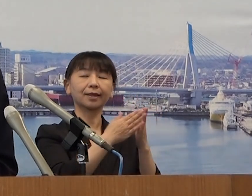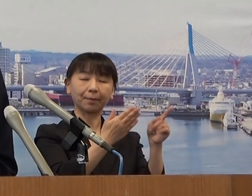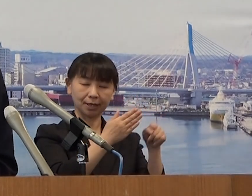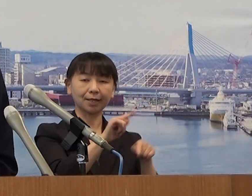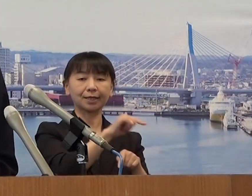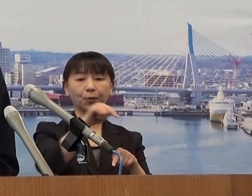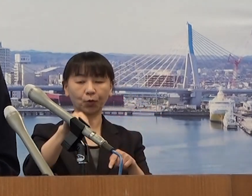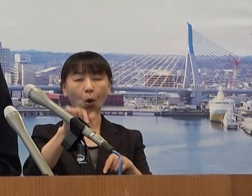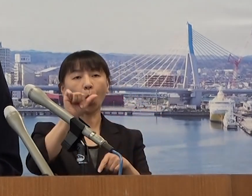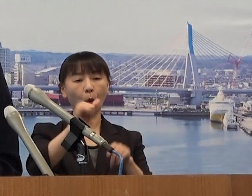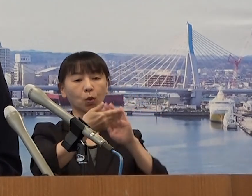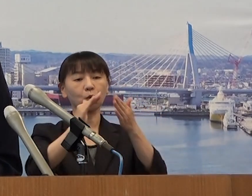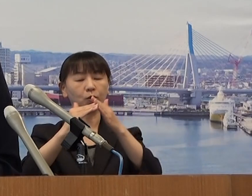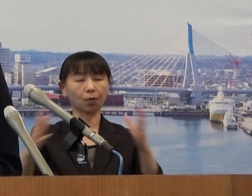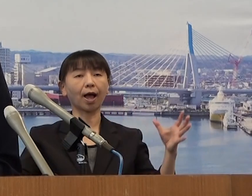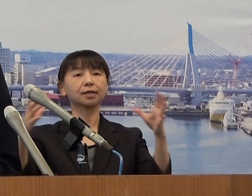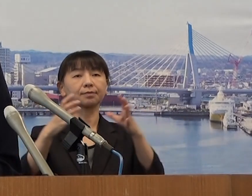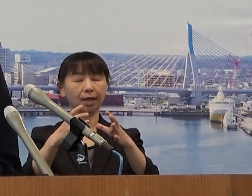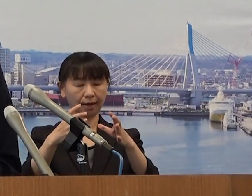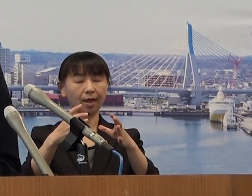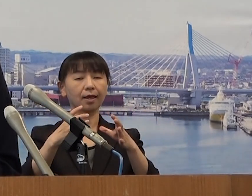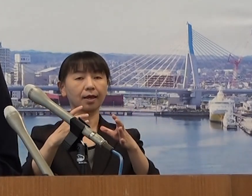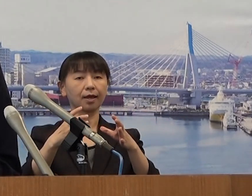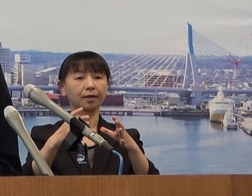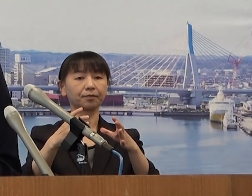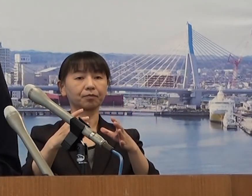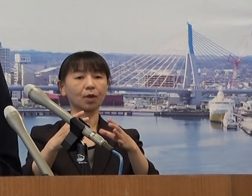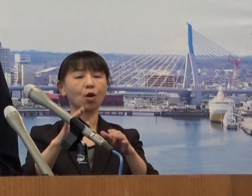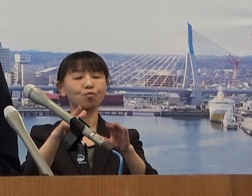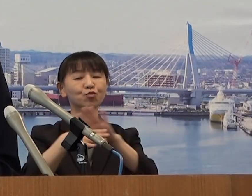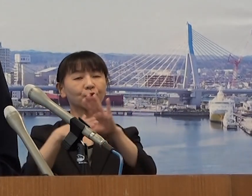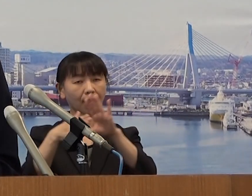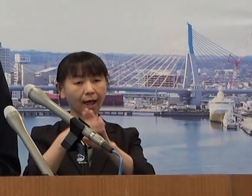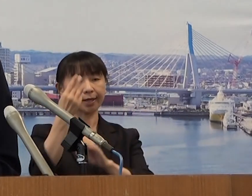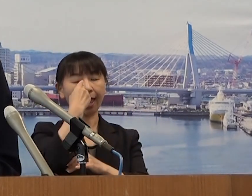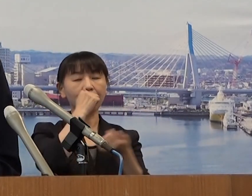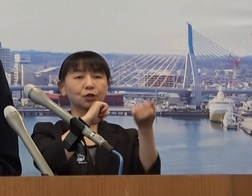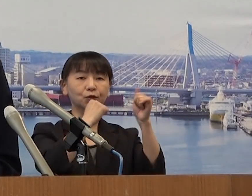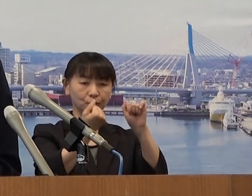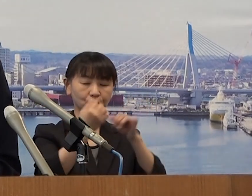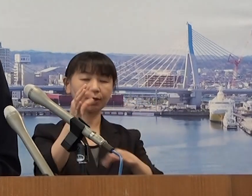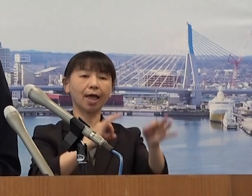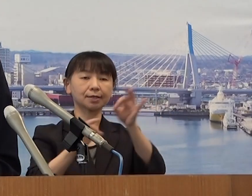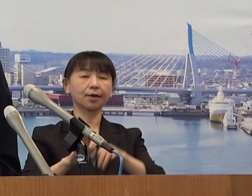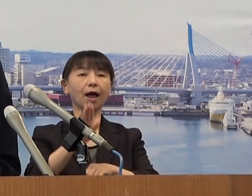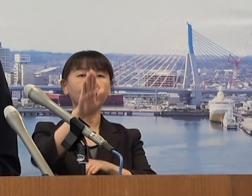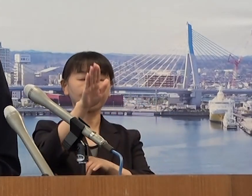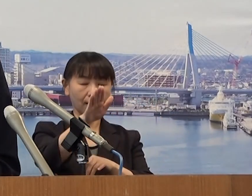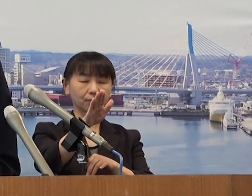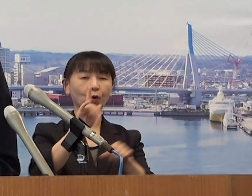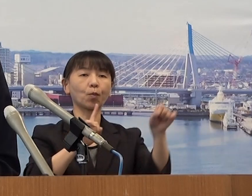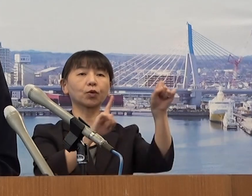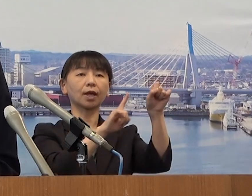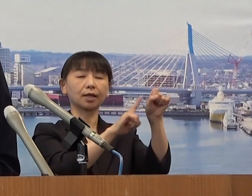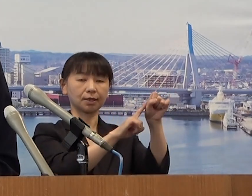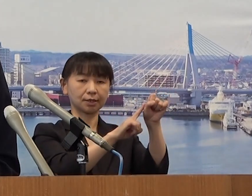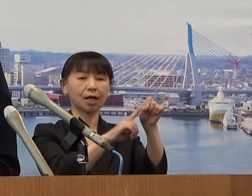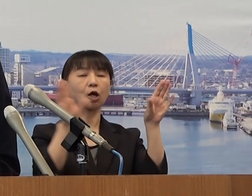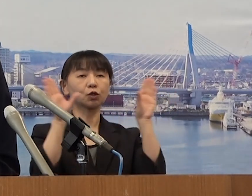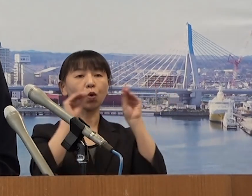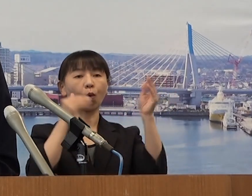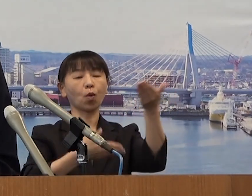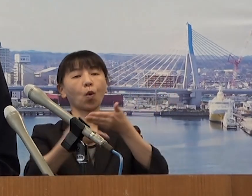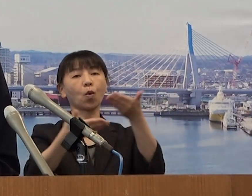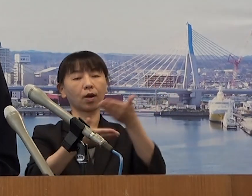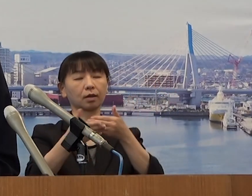長が集い、参加自治体相互の文化芸術及び経済の発展を図ることを目的に情報交換